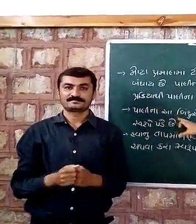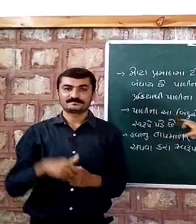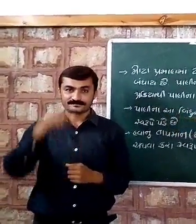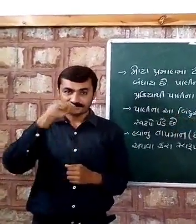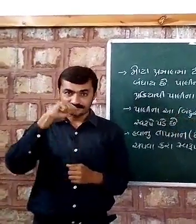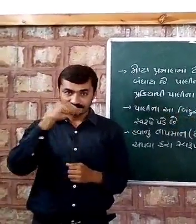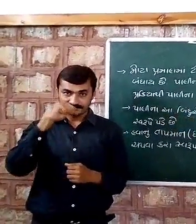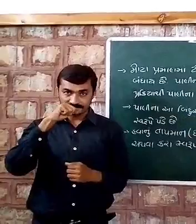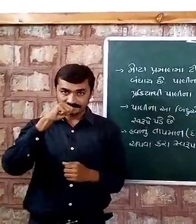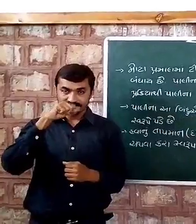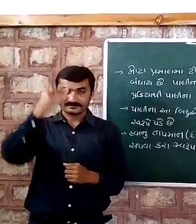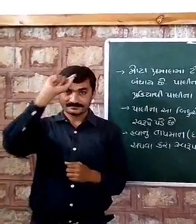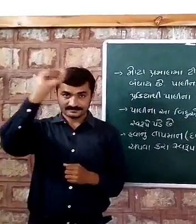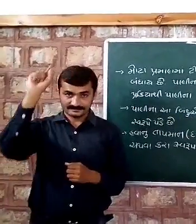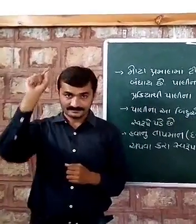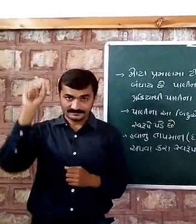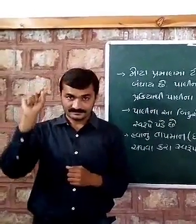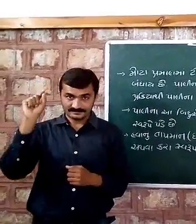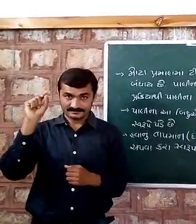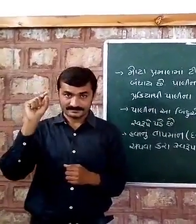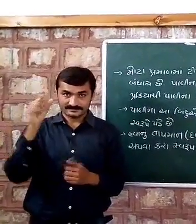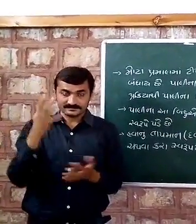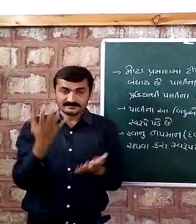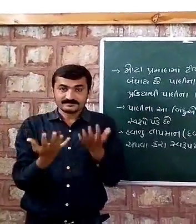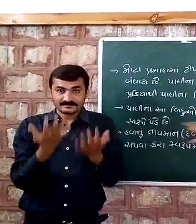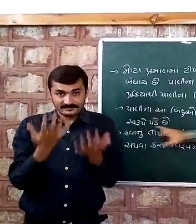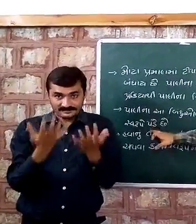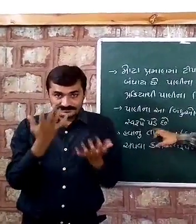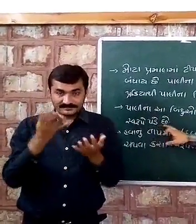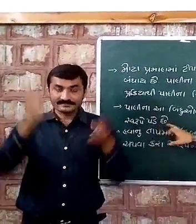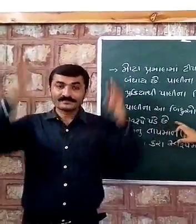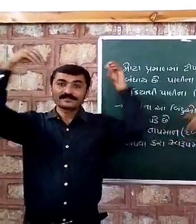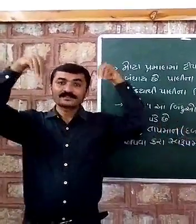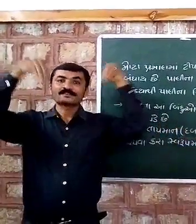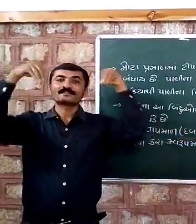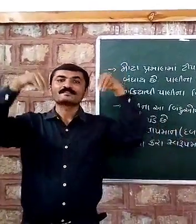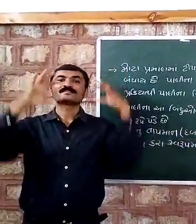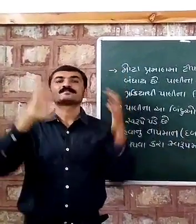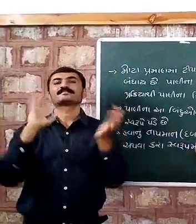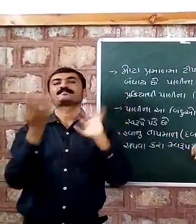પાણીના આ બિંદુઓનું વજન વધવાથી વરસાદ સ્વરૂપે પડે છે.